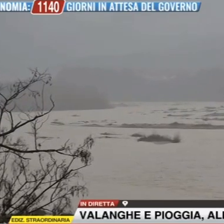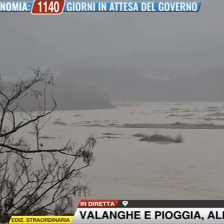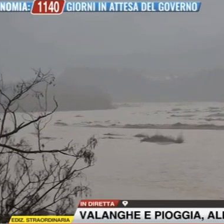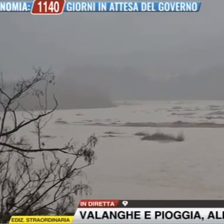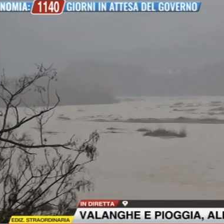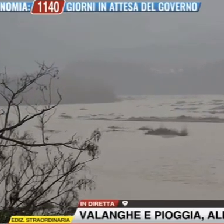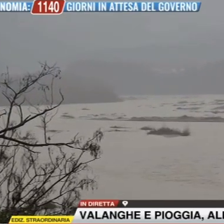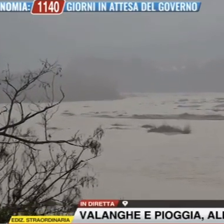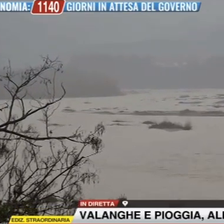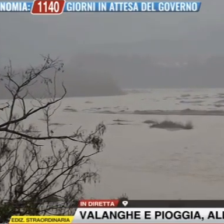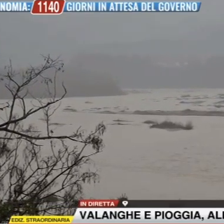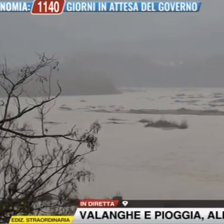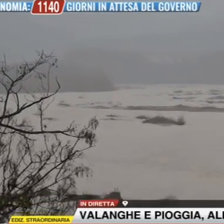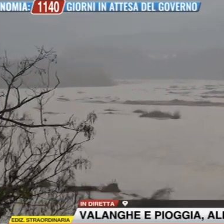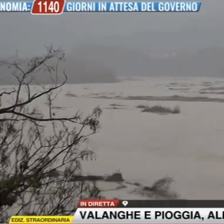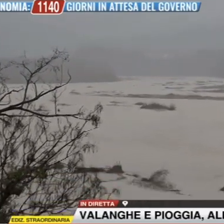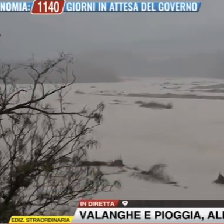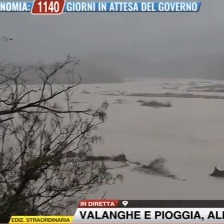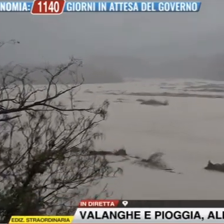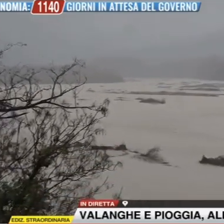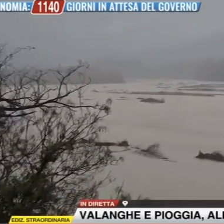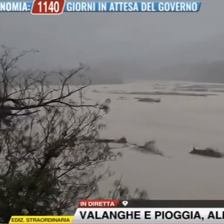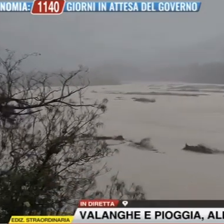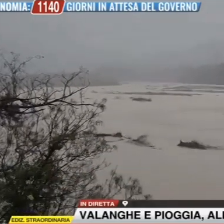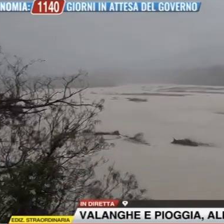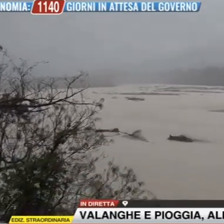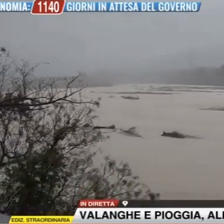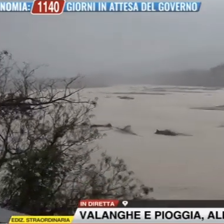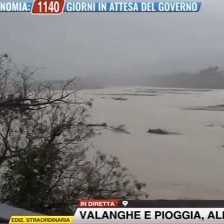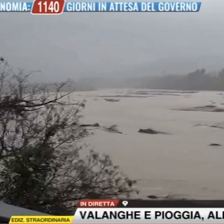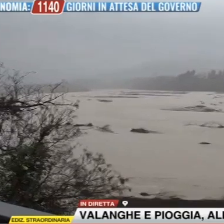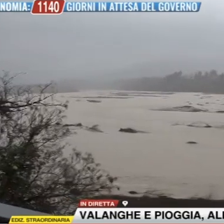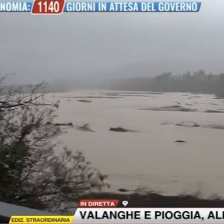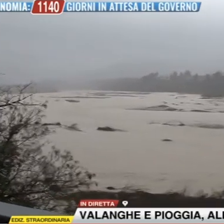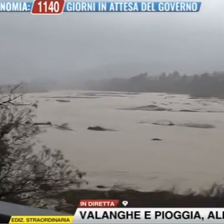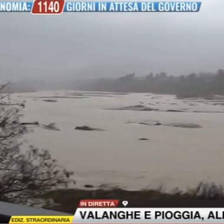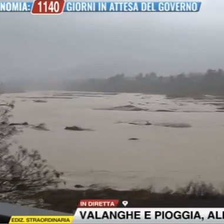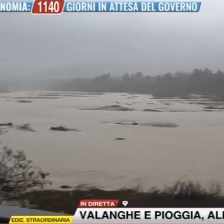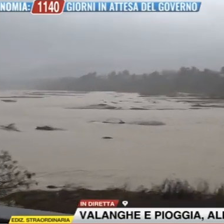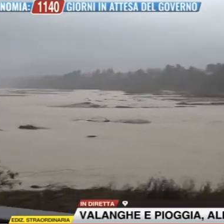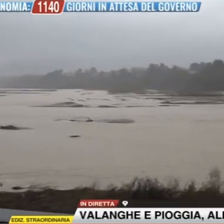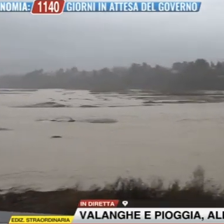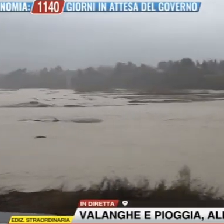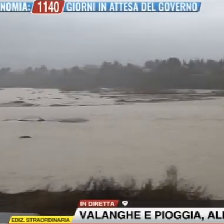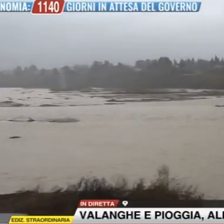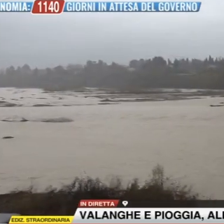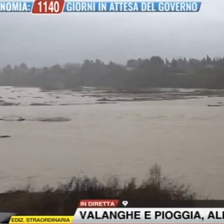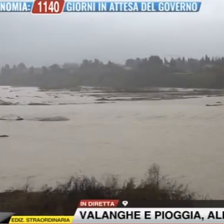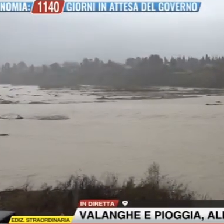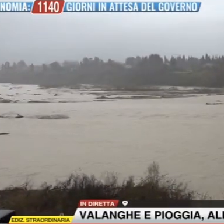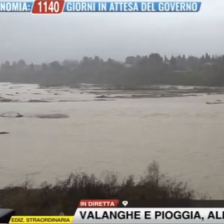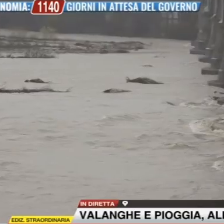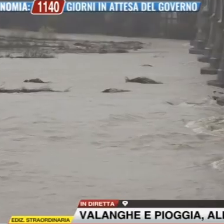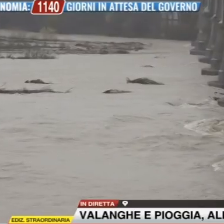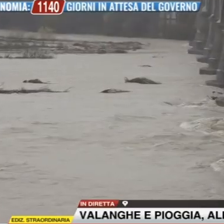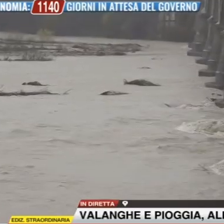500 metri cubi al secondo, che però sono in rapida ascesa. In rapida ascesa soprattutto perché sta piovendo purtroppo molto anche in